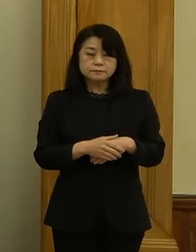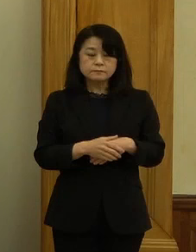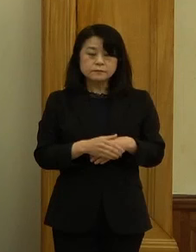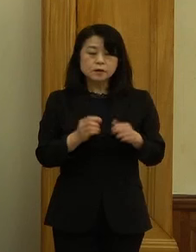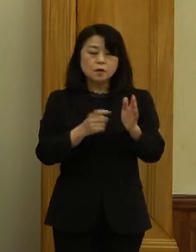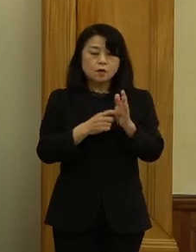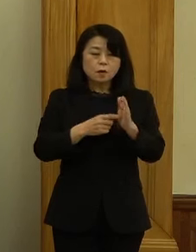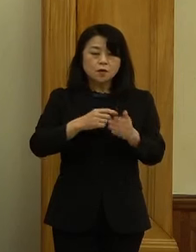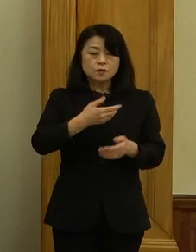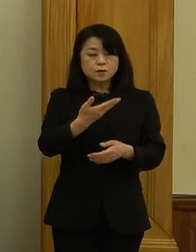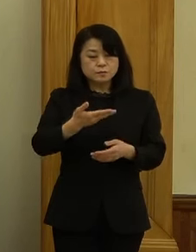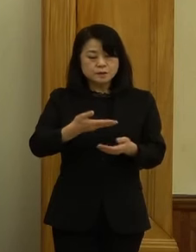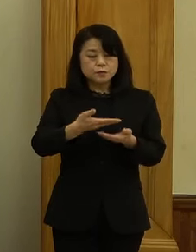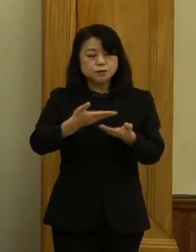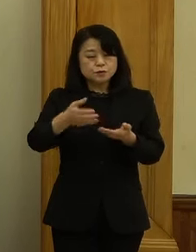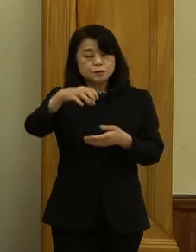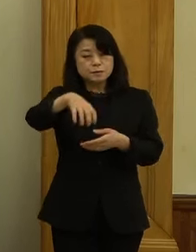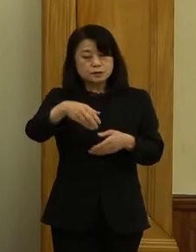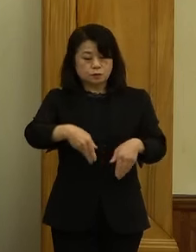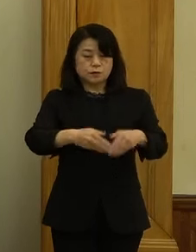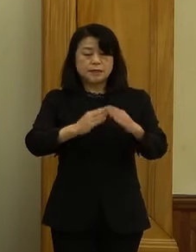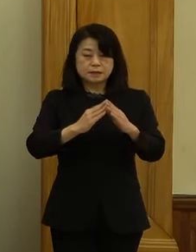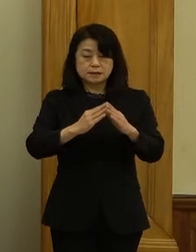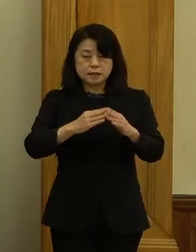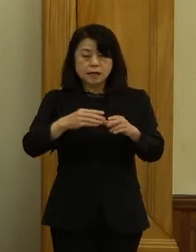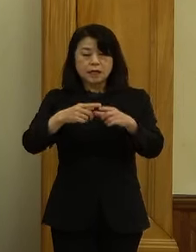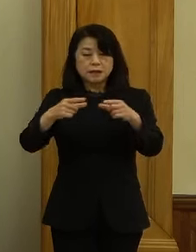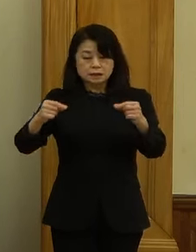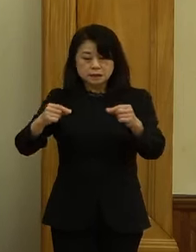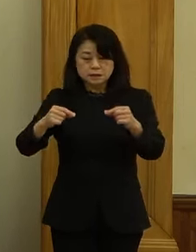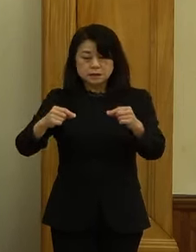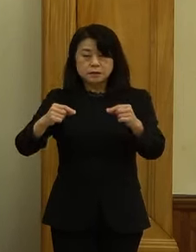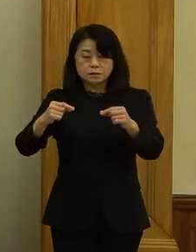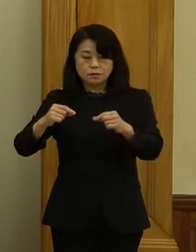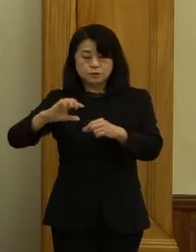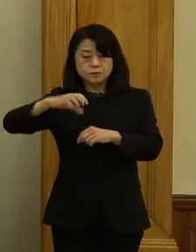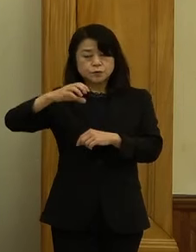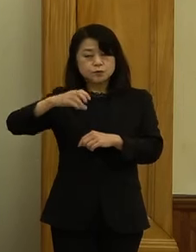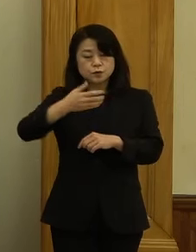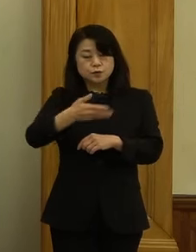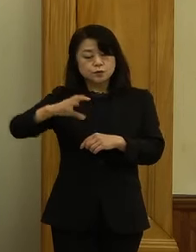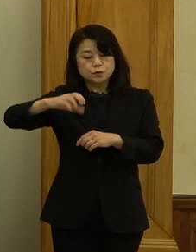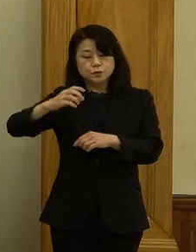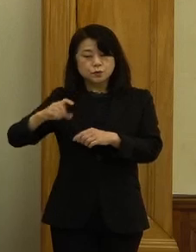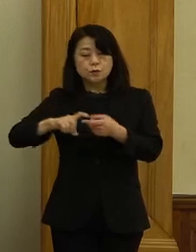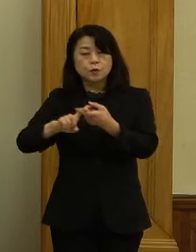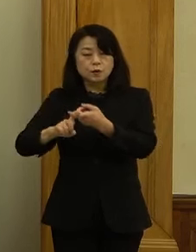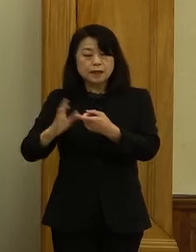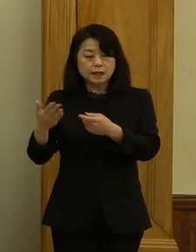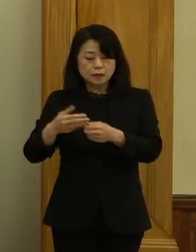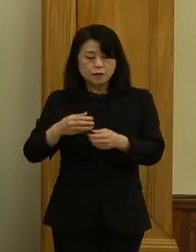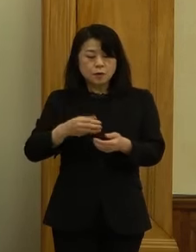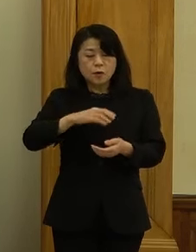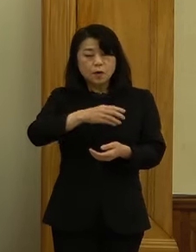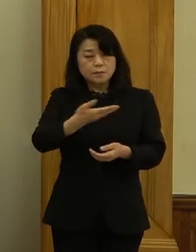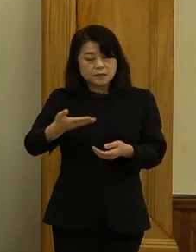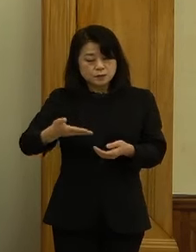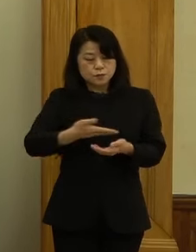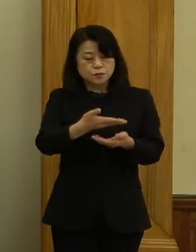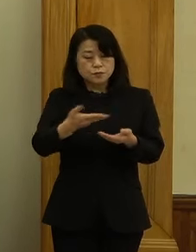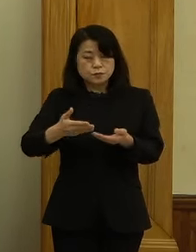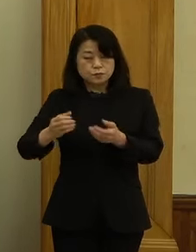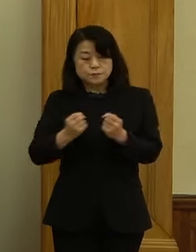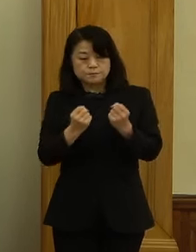給水場所の設置や日本水道協会からの援による給水者支援などを行ってきたところですが